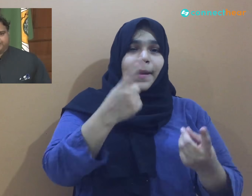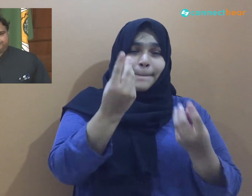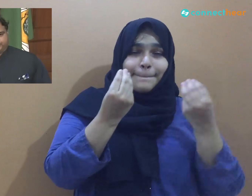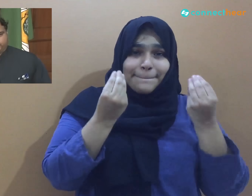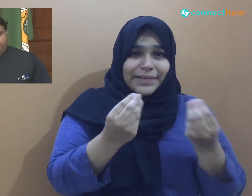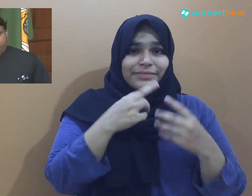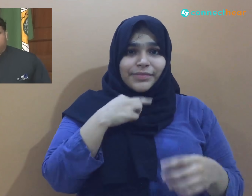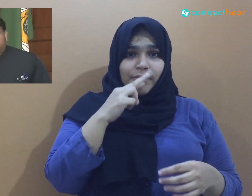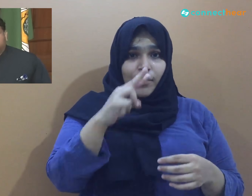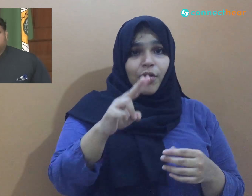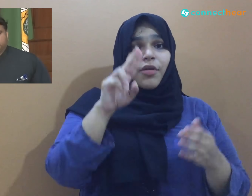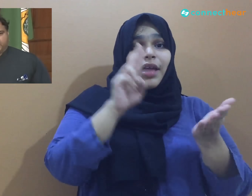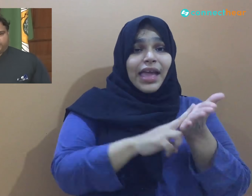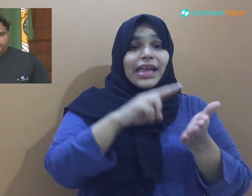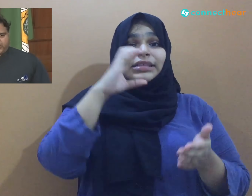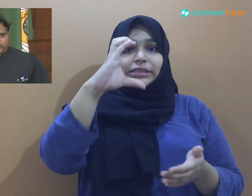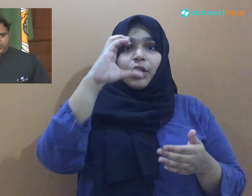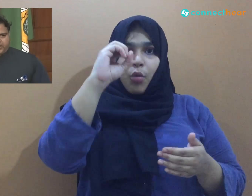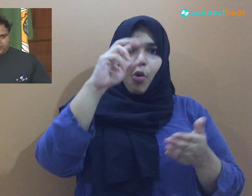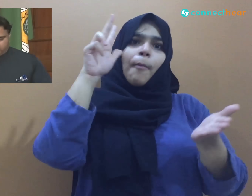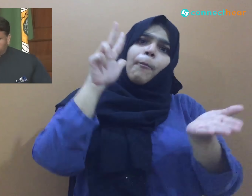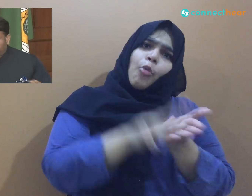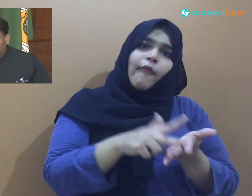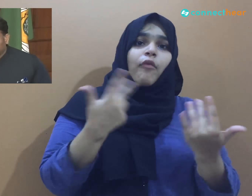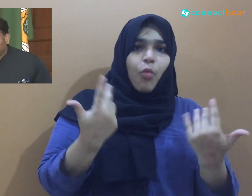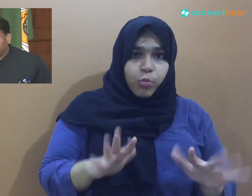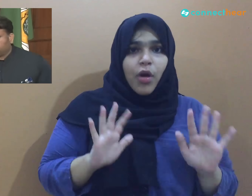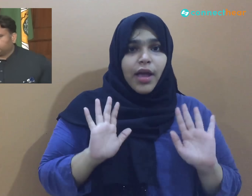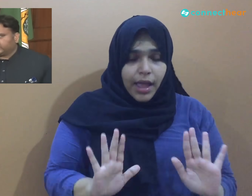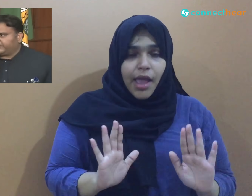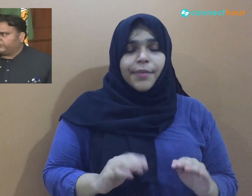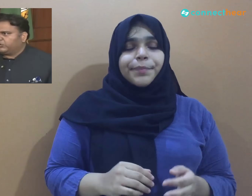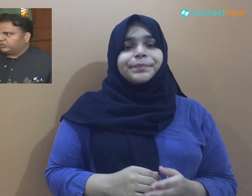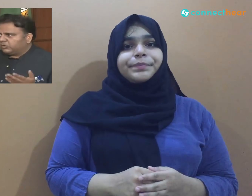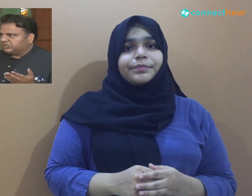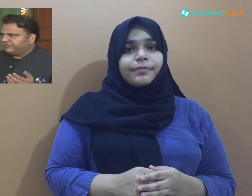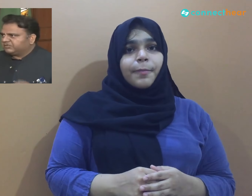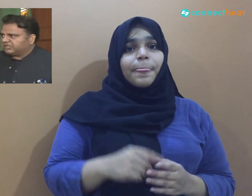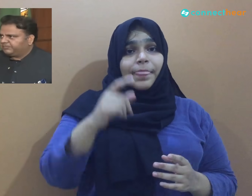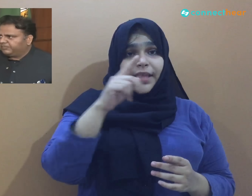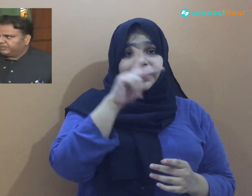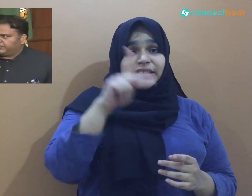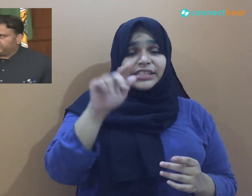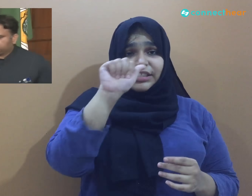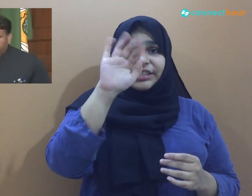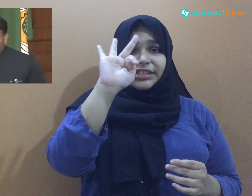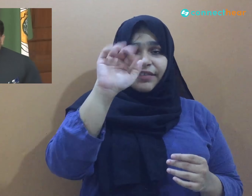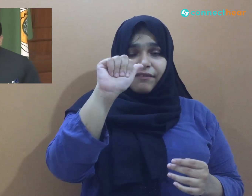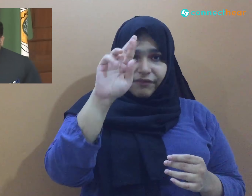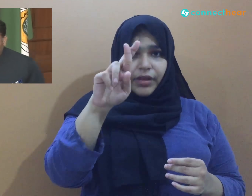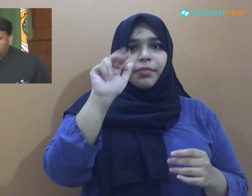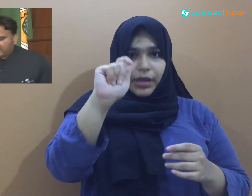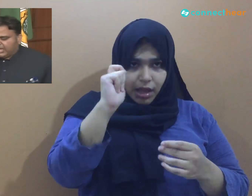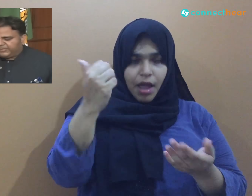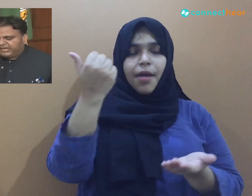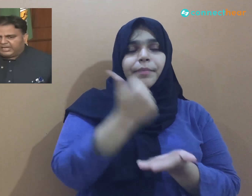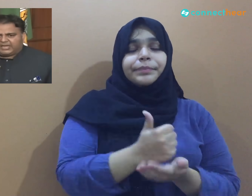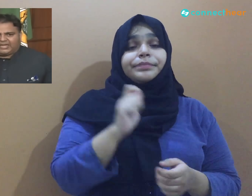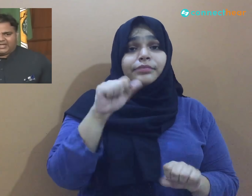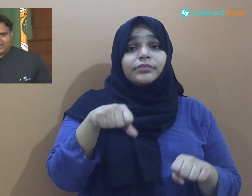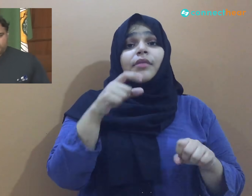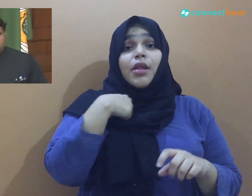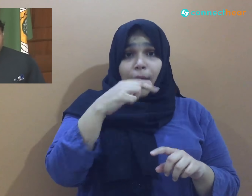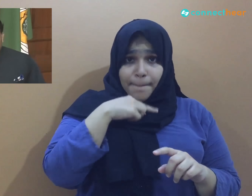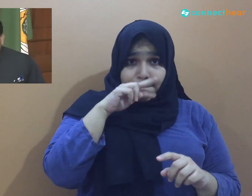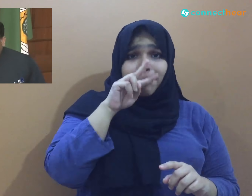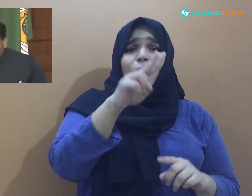ہے, وہ بھی این سی او سی نے اپروو کی ہوئی ہے, اور اس میں جو ہے وہ ڈاکٹر ظفر صاحب بھی تشریف رکھتے ہیں. ہم نے یہ کہا ہے